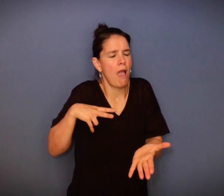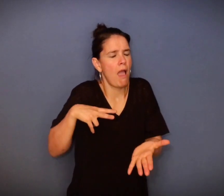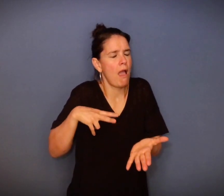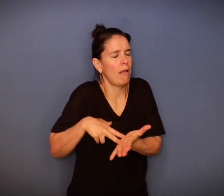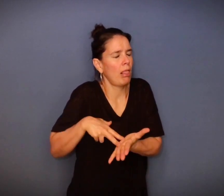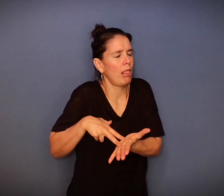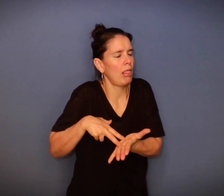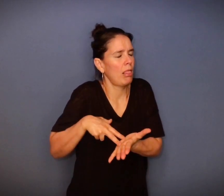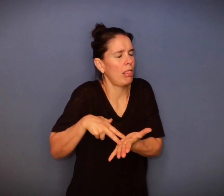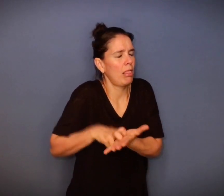il ne bougea plus